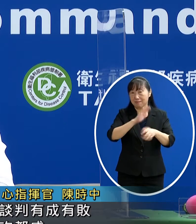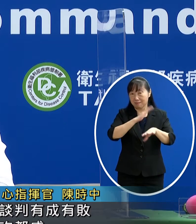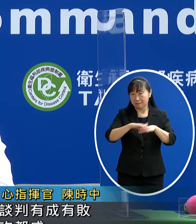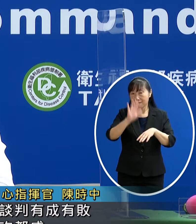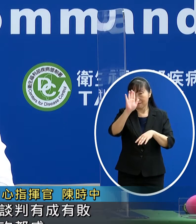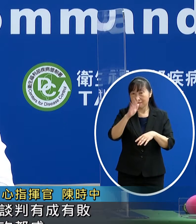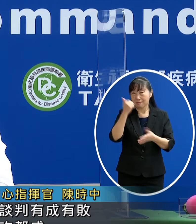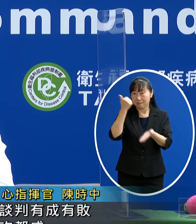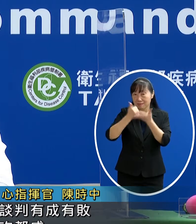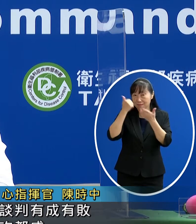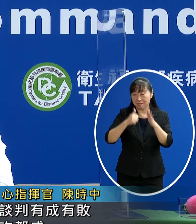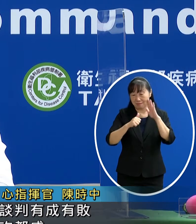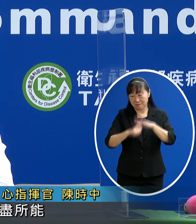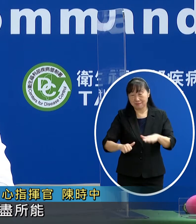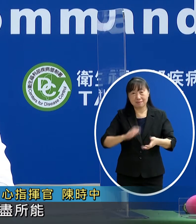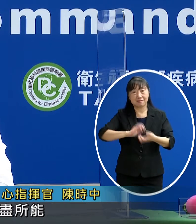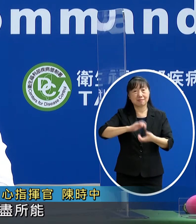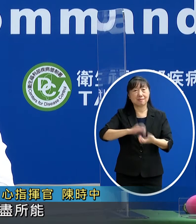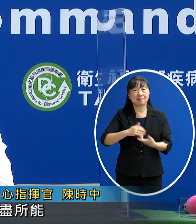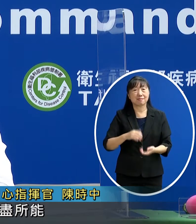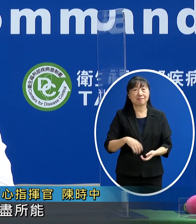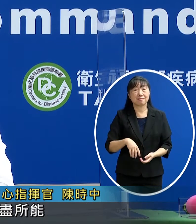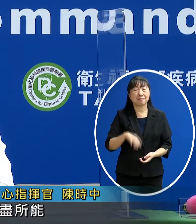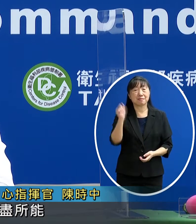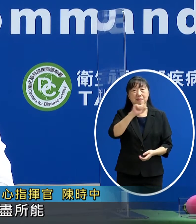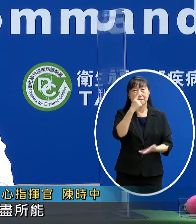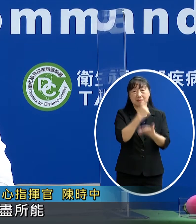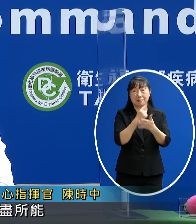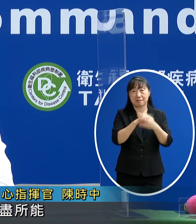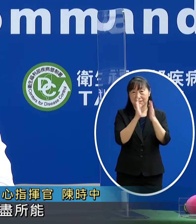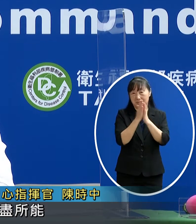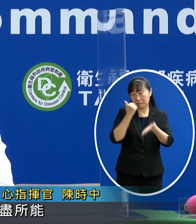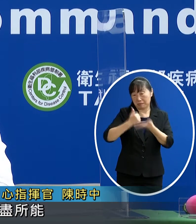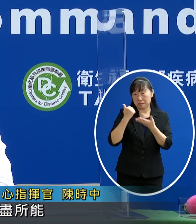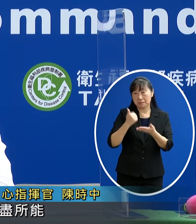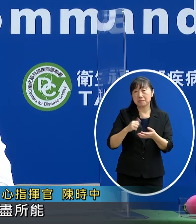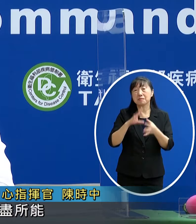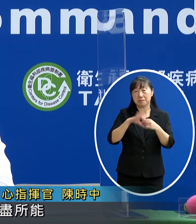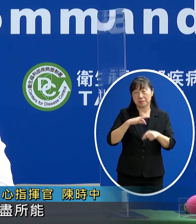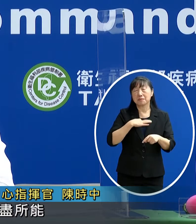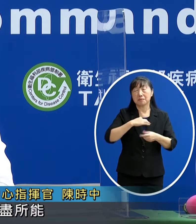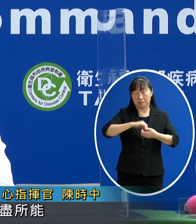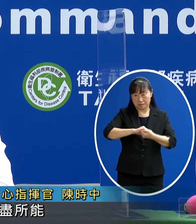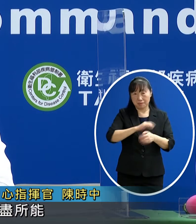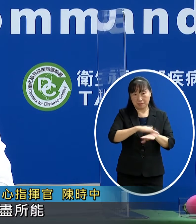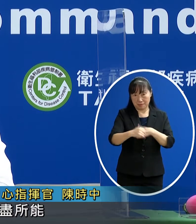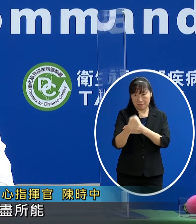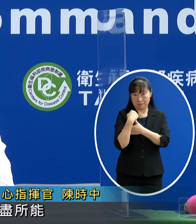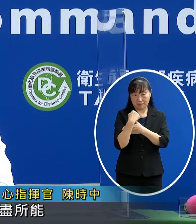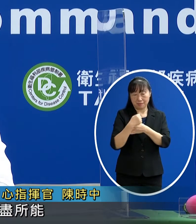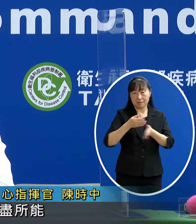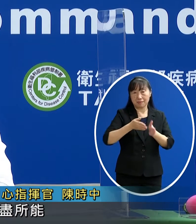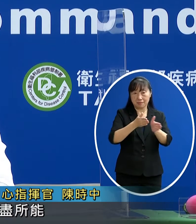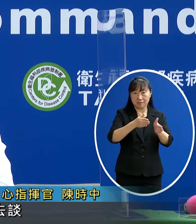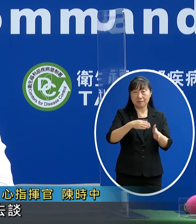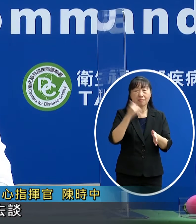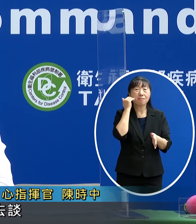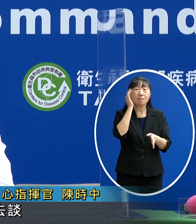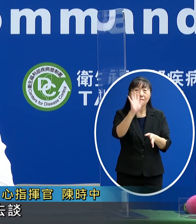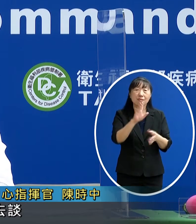证每一次都成，但是我们保证会竭尽所能。好，那有各种的机会可能性我们